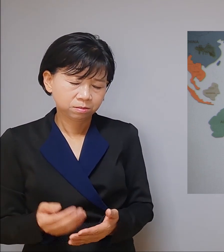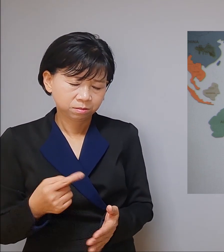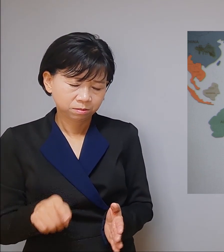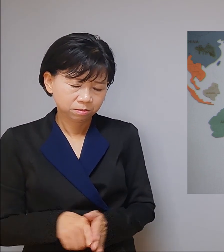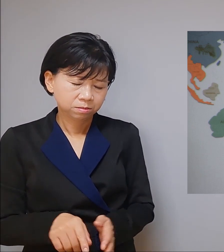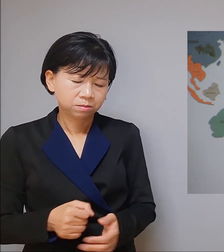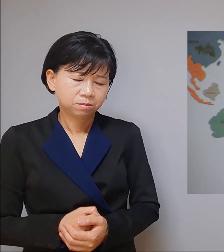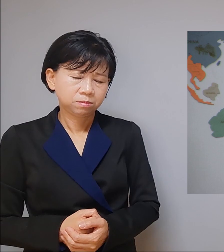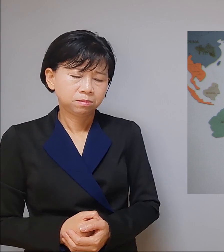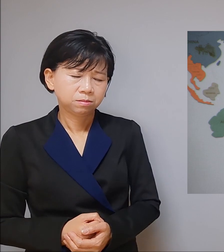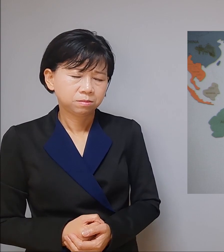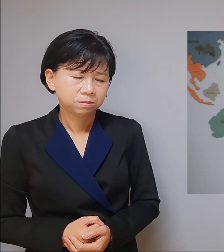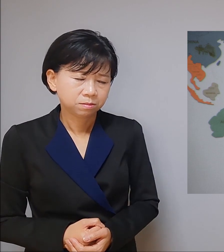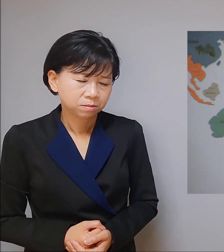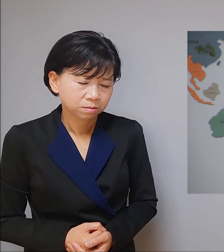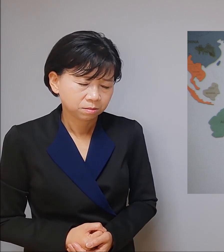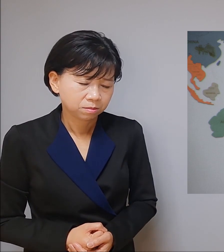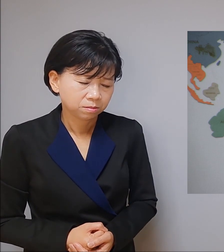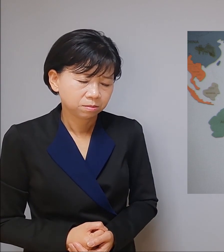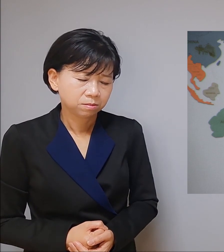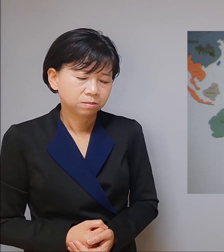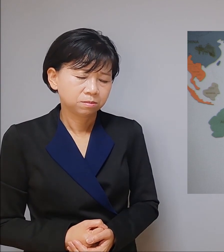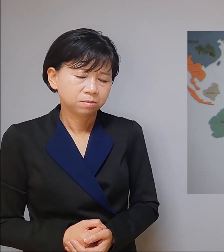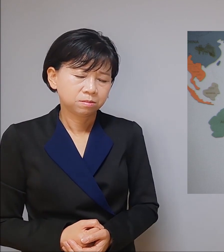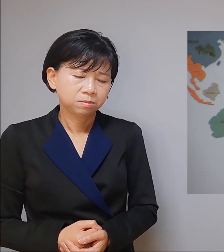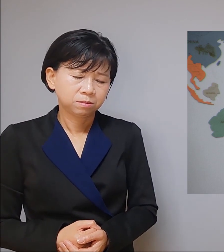아버지 역사하여 주시옵소서.